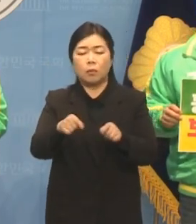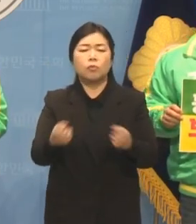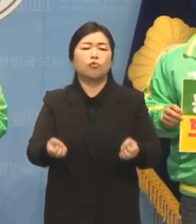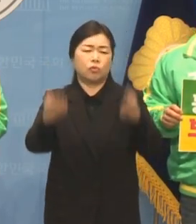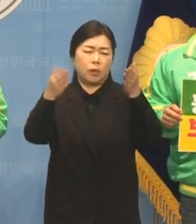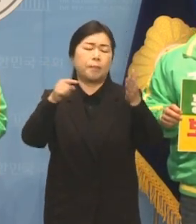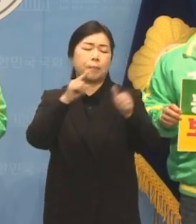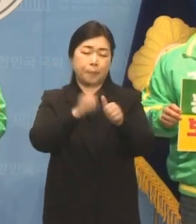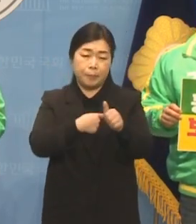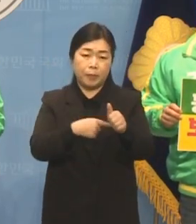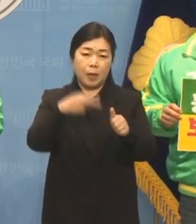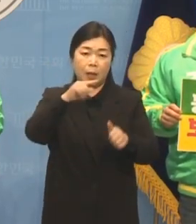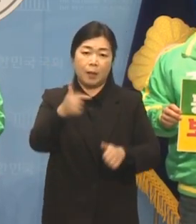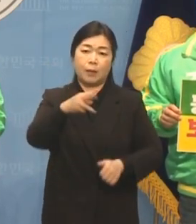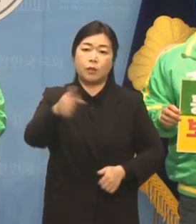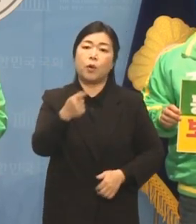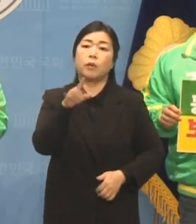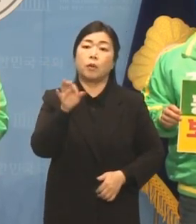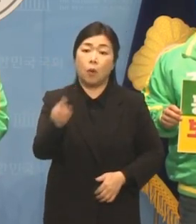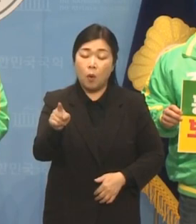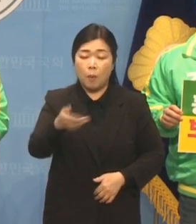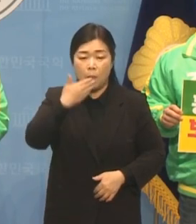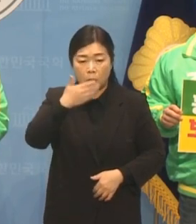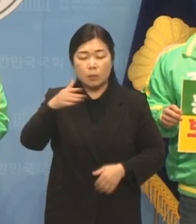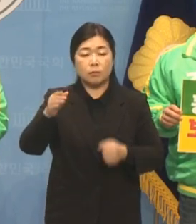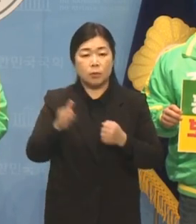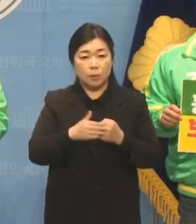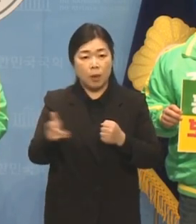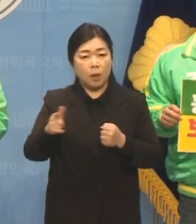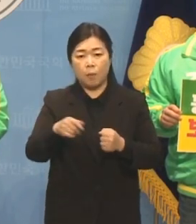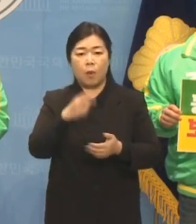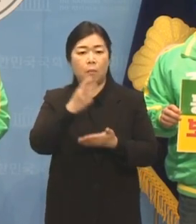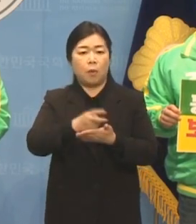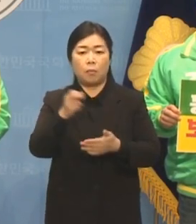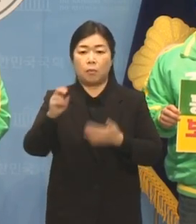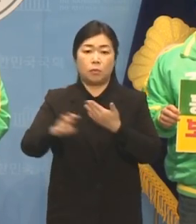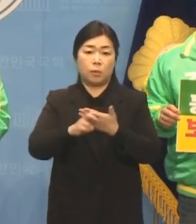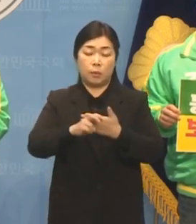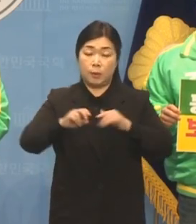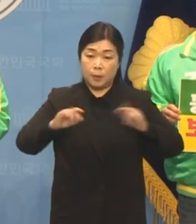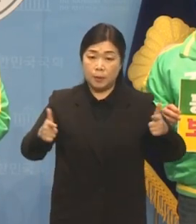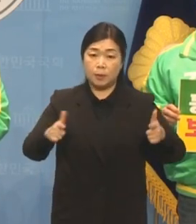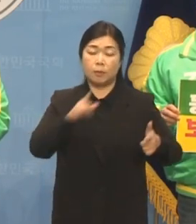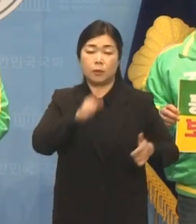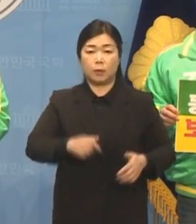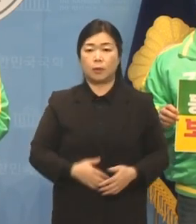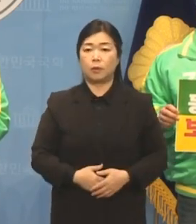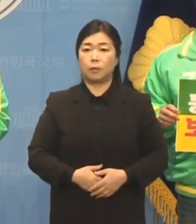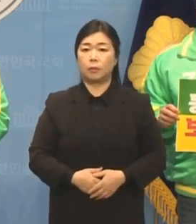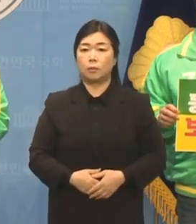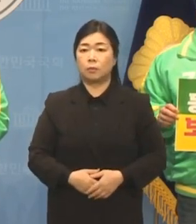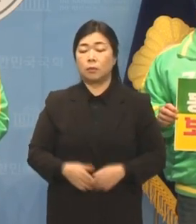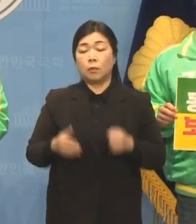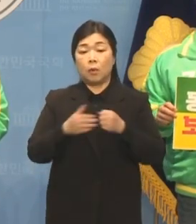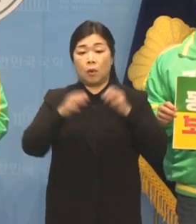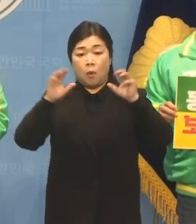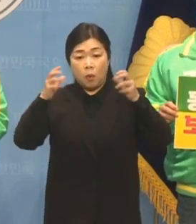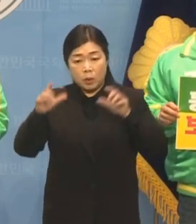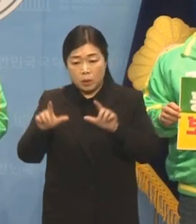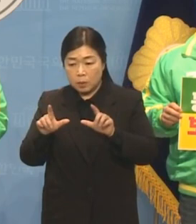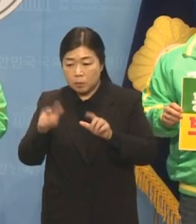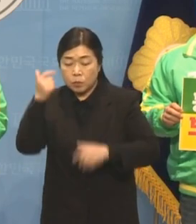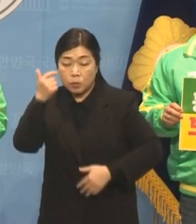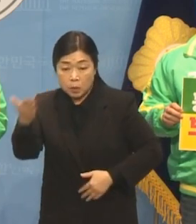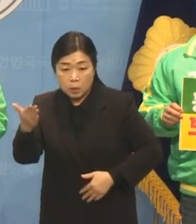산천어가 식용이라며 전혀 제재를 받지 않고 있습니다. 우리 어린이 시민들에게 이렇게 동물학대를 아무렇지 않게